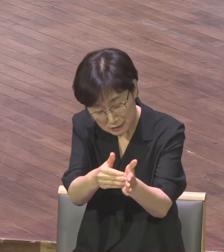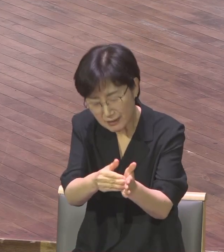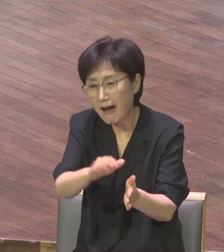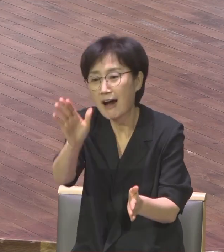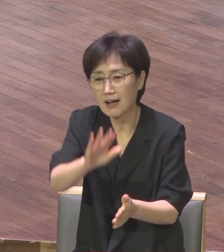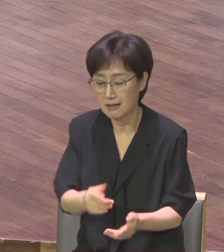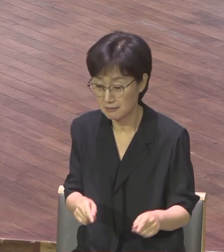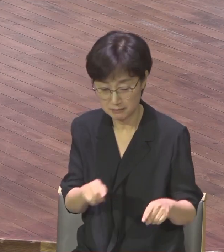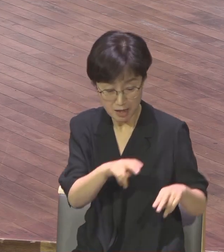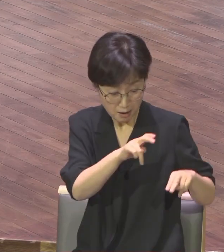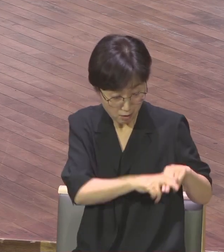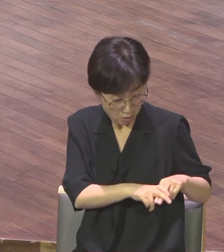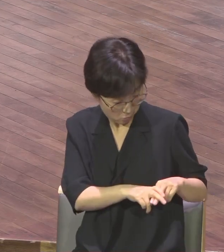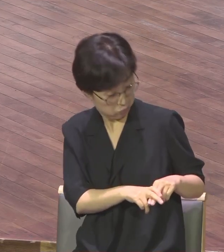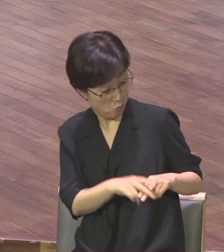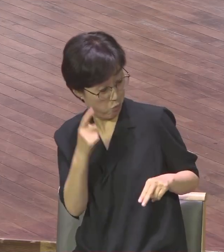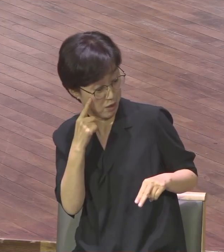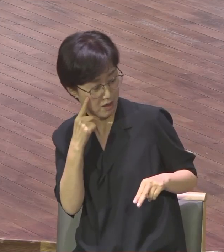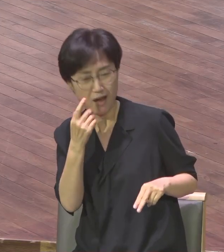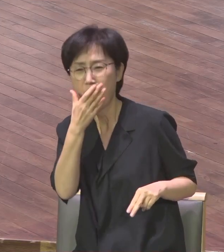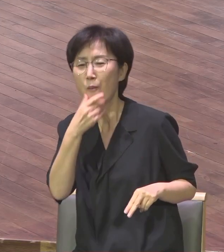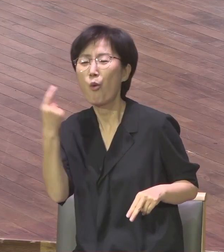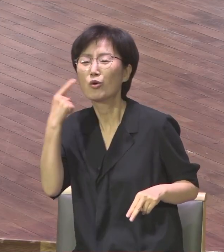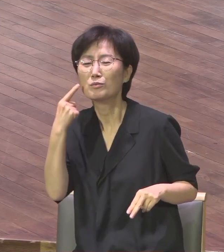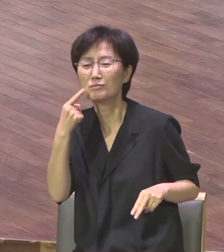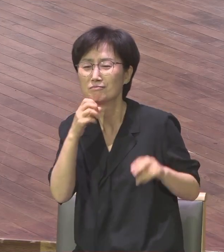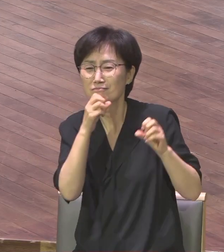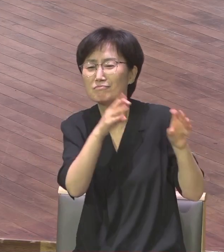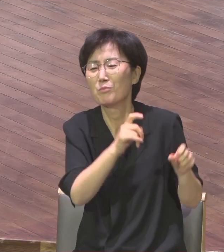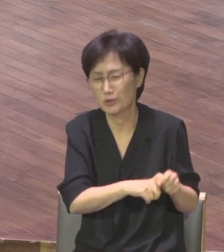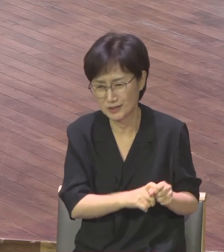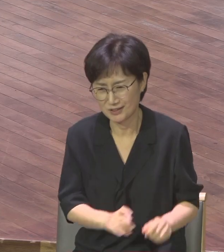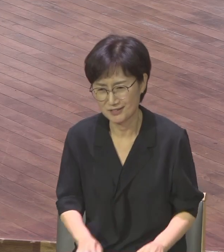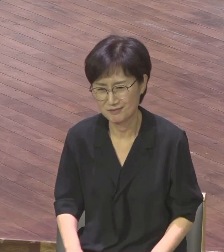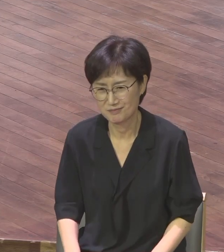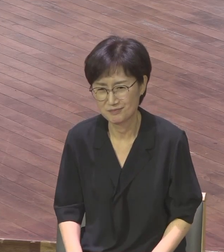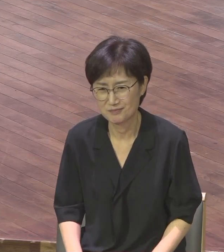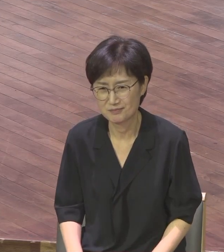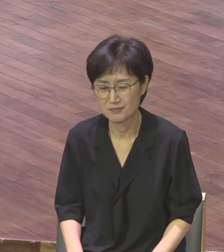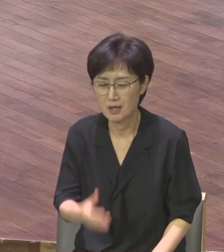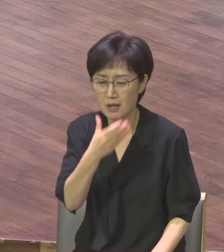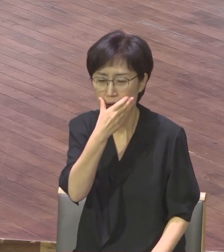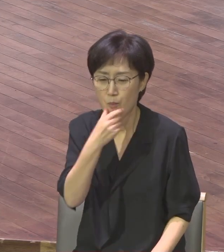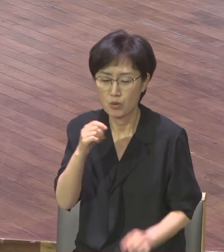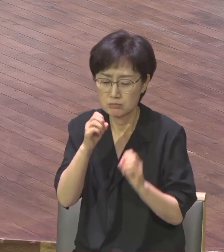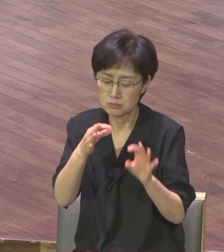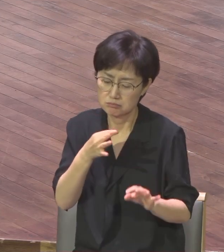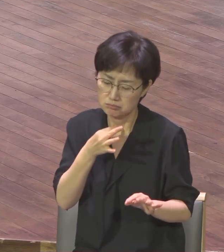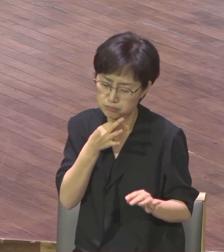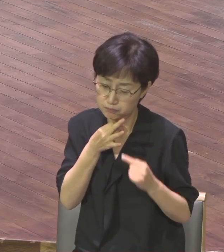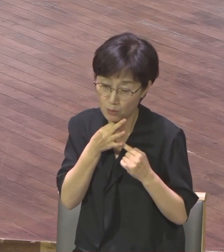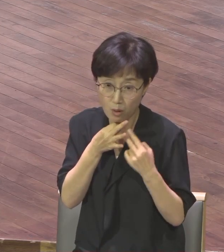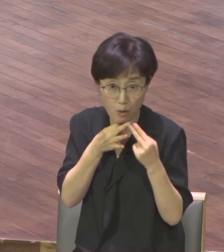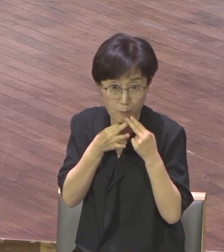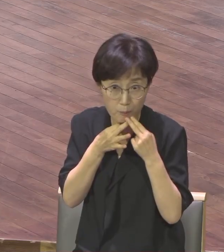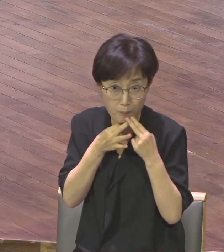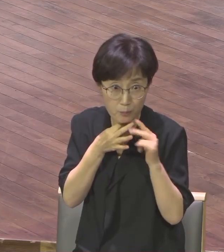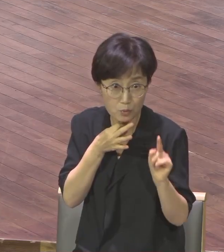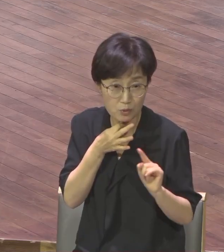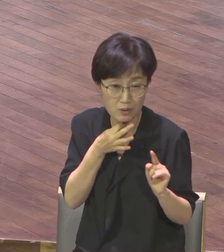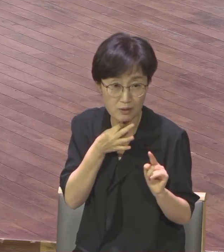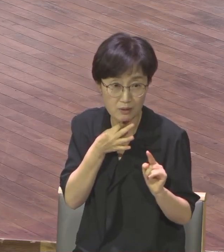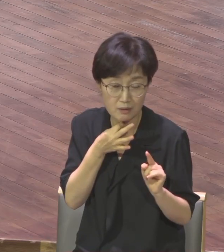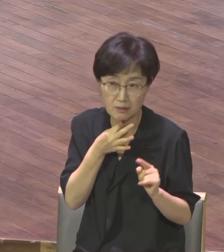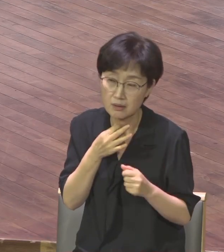전가라고. 제가 볼 때는요, 그 복음 전거하는 그 가슴이 없으면요, 정말 은혜를